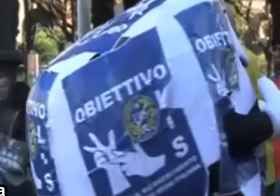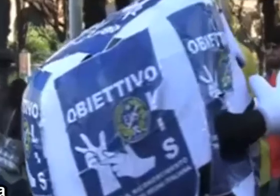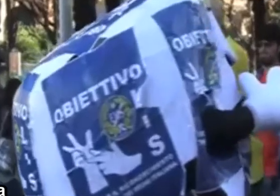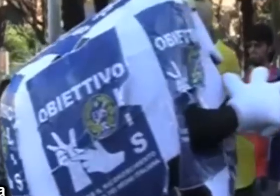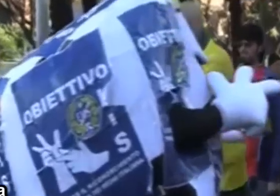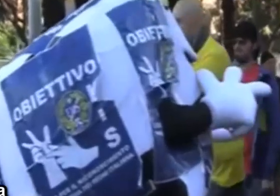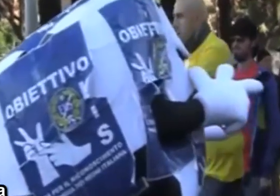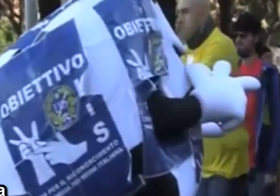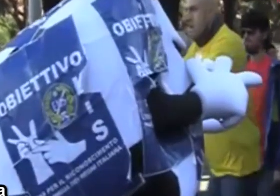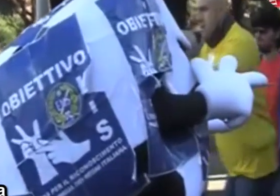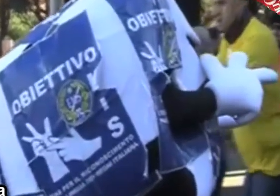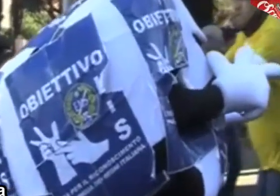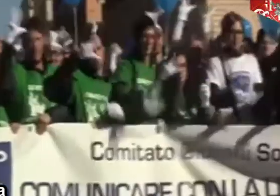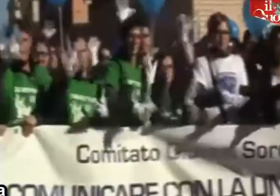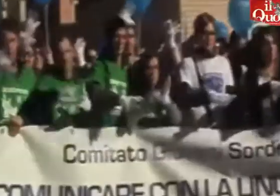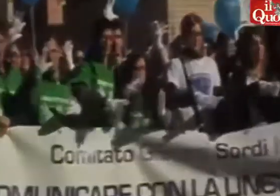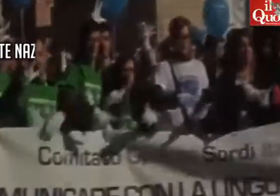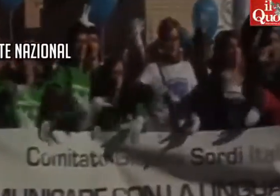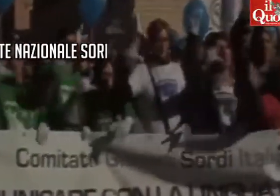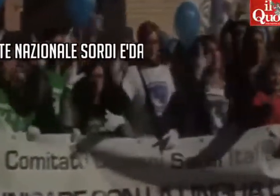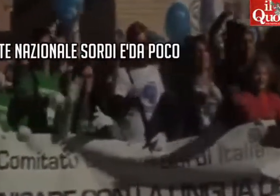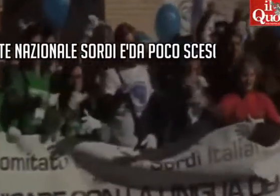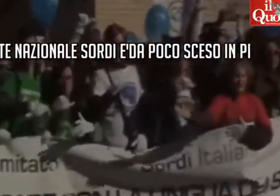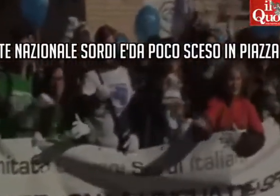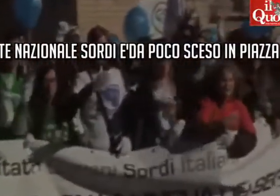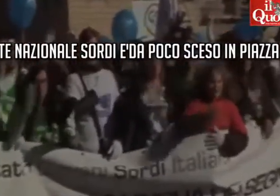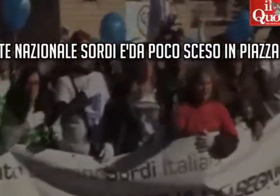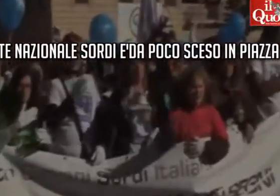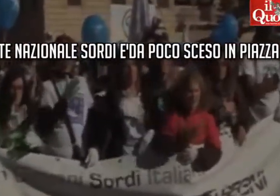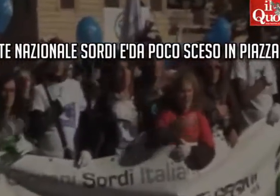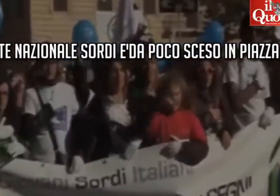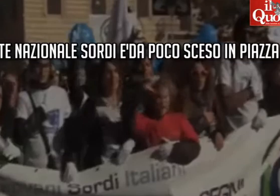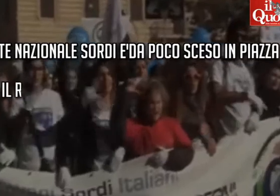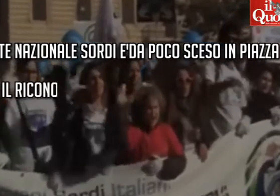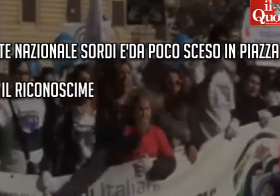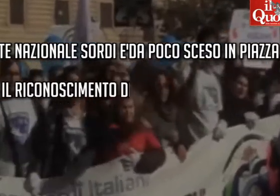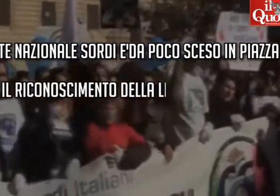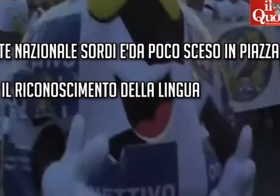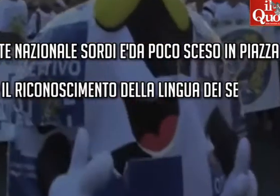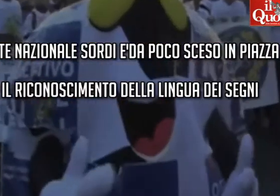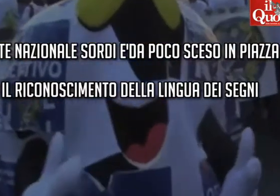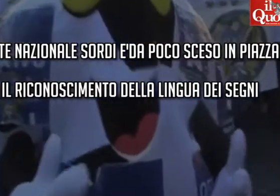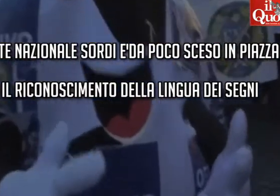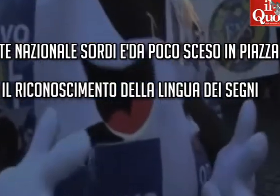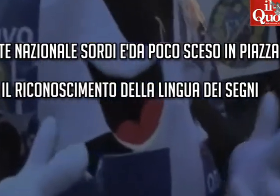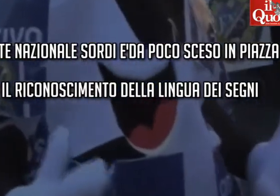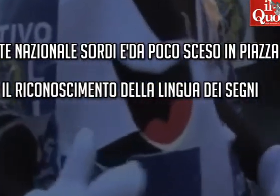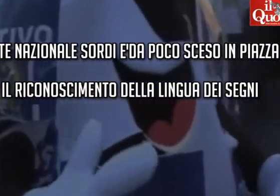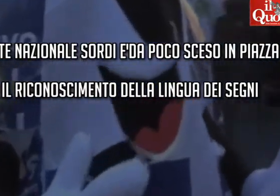I geni si tramandano! La lista adesso è riconosciuta! La lista è mia! La